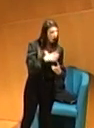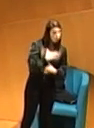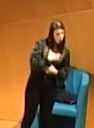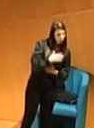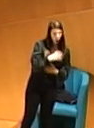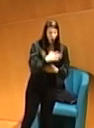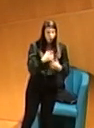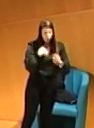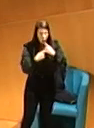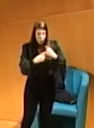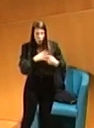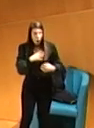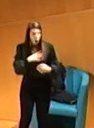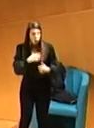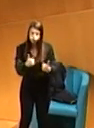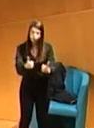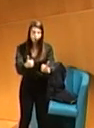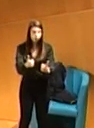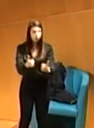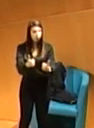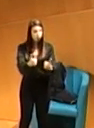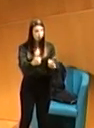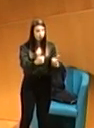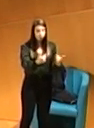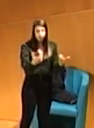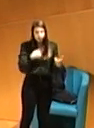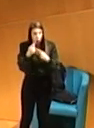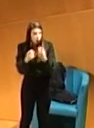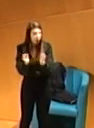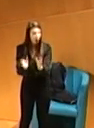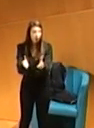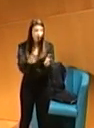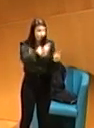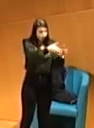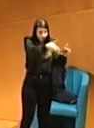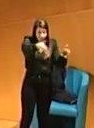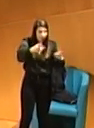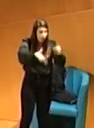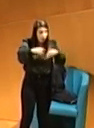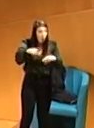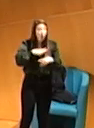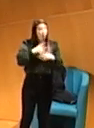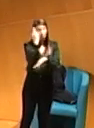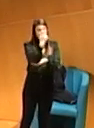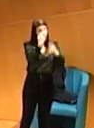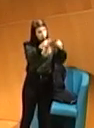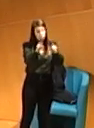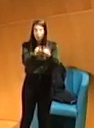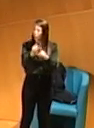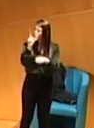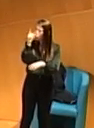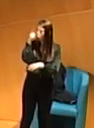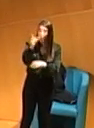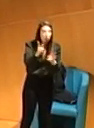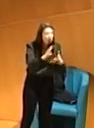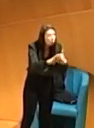vont être violents, et il y en a qui vont être sympas et qui ne vont pas être violents. Vous voyez, il y a des universités, il y a Lyon, il y en a une, peut-être